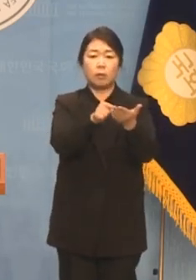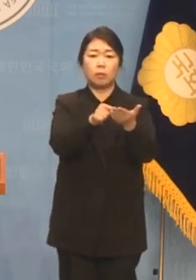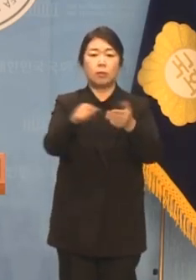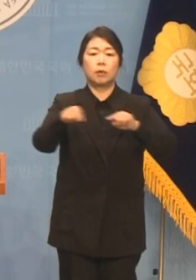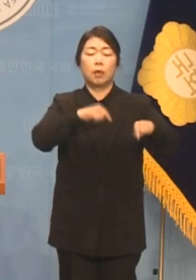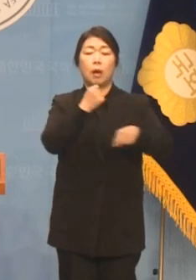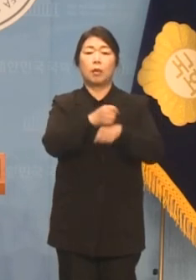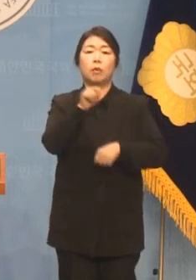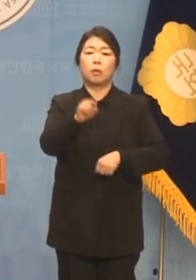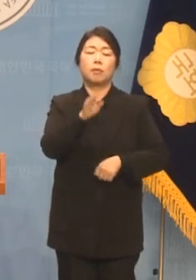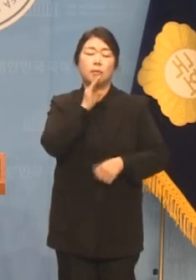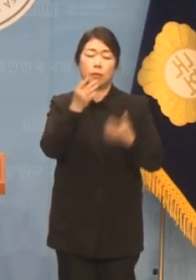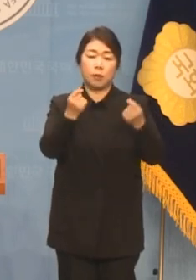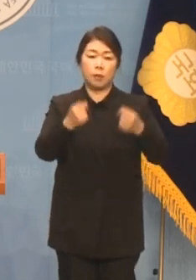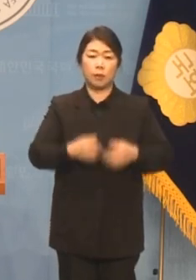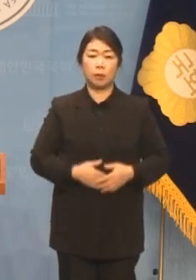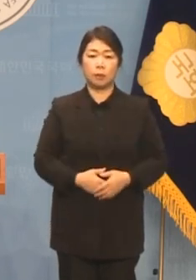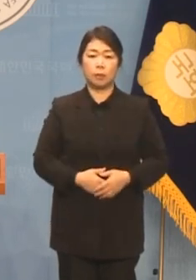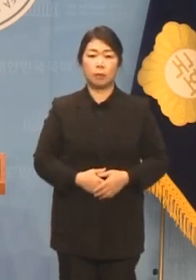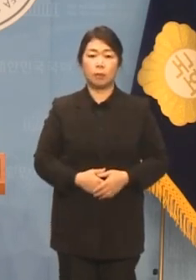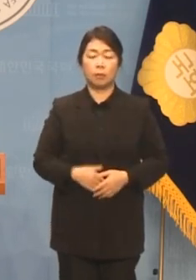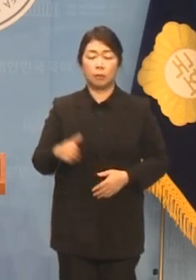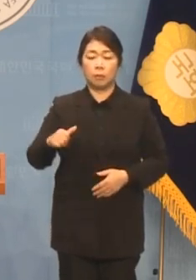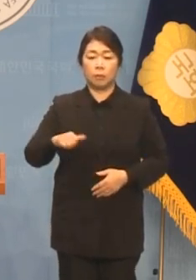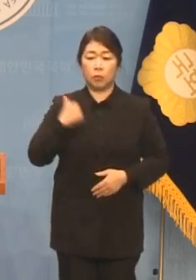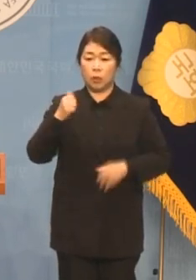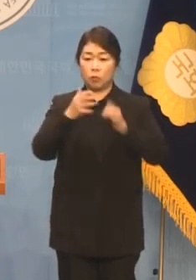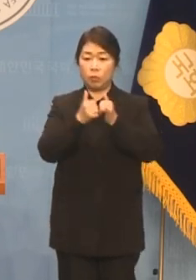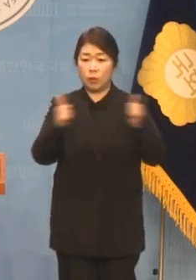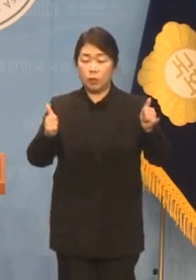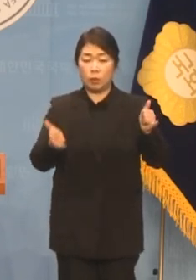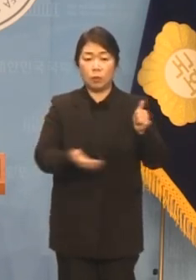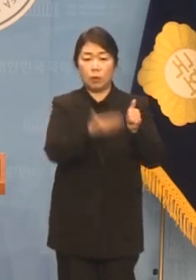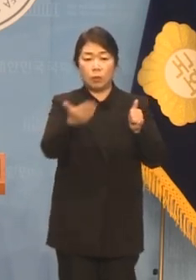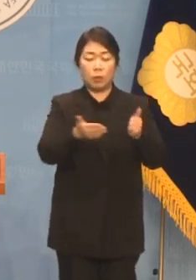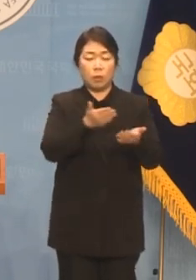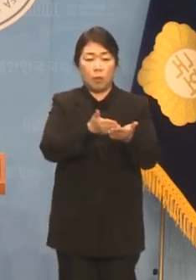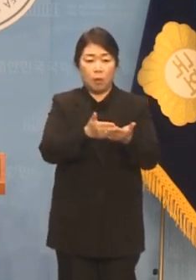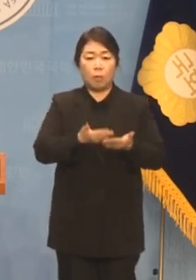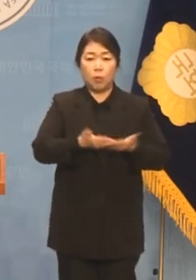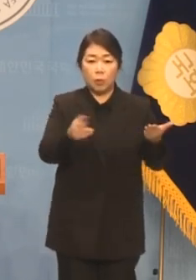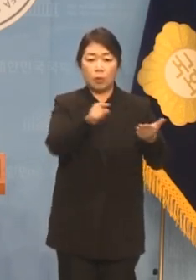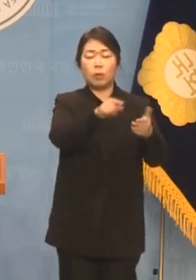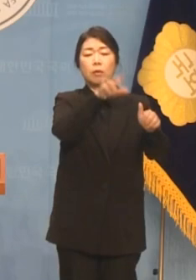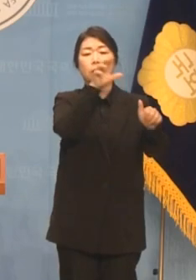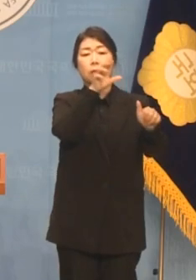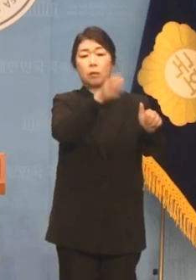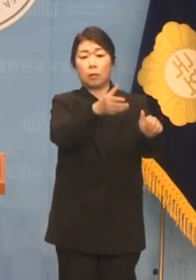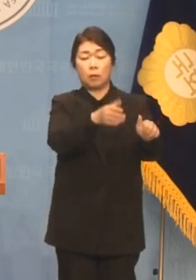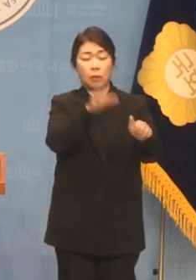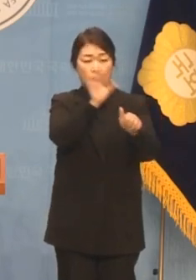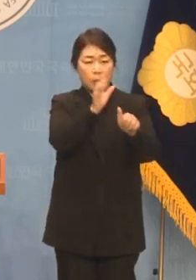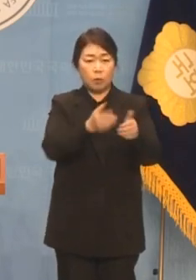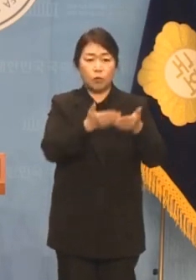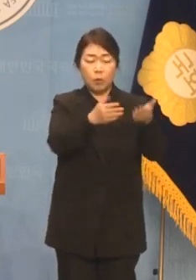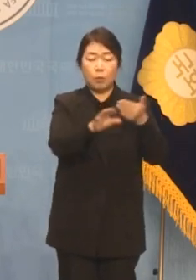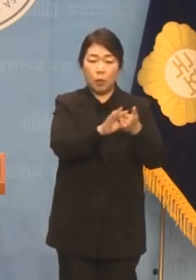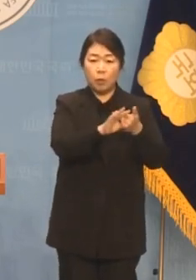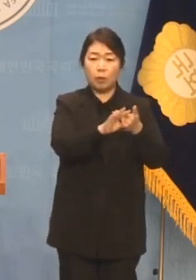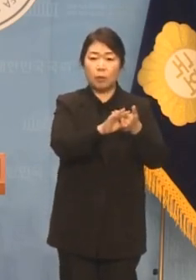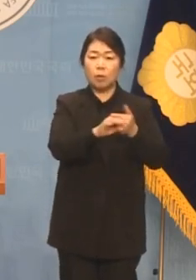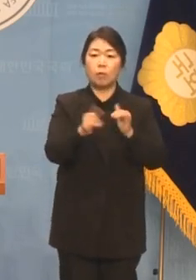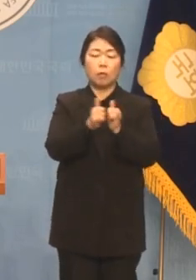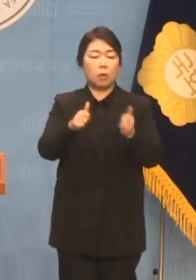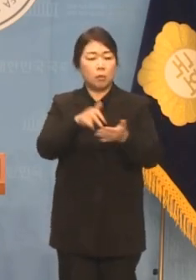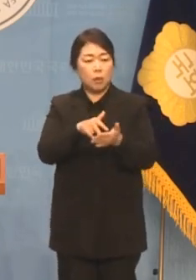것이 순리입니다 분노한 국민여론을 언론보도 탓으로 리 는 무리수를 계속 둔다면